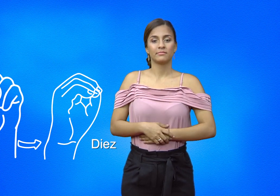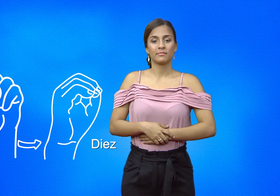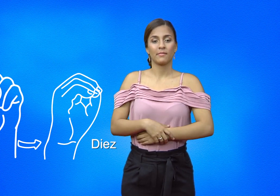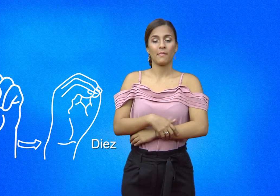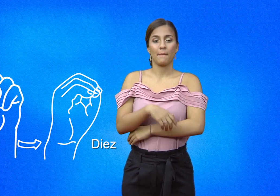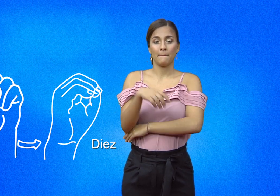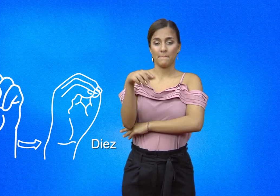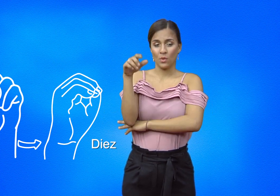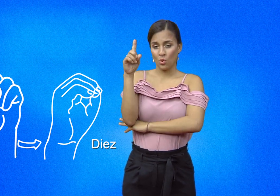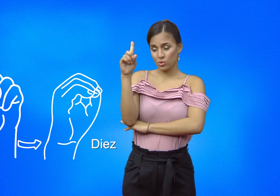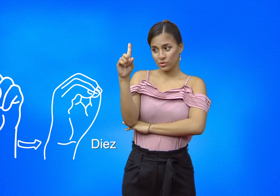10